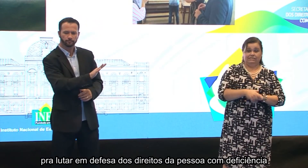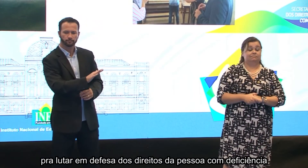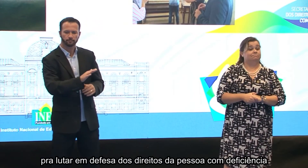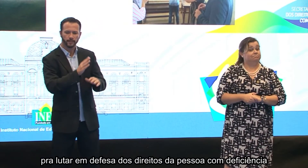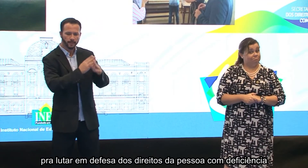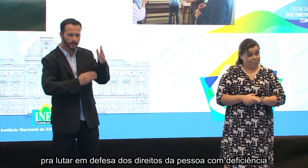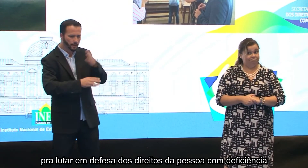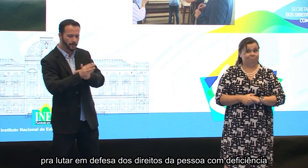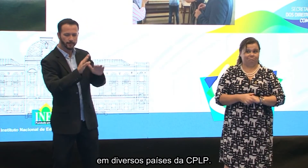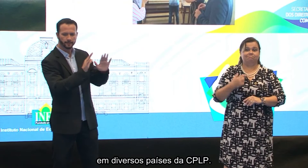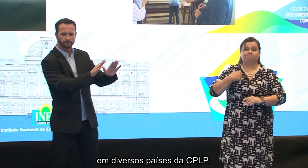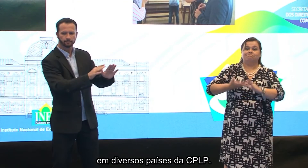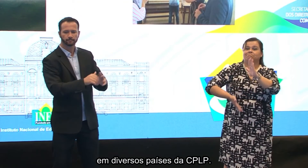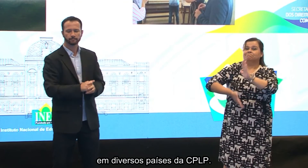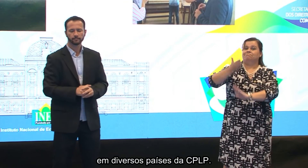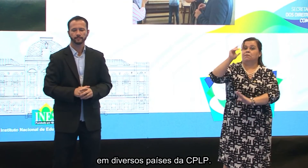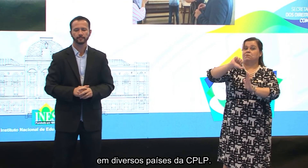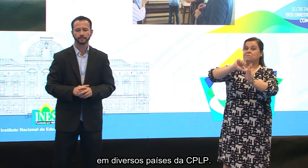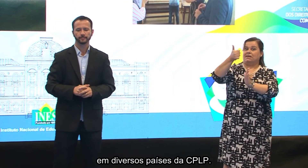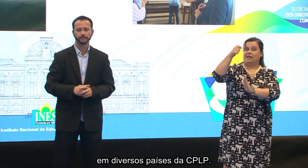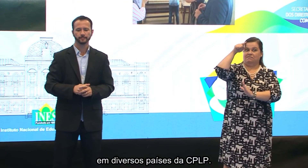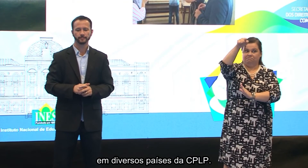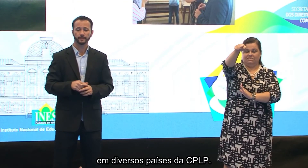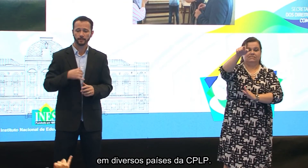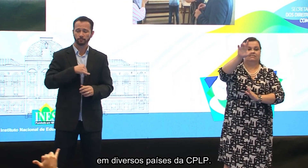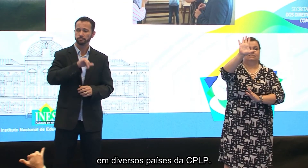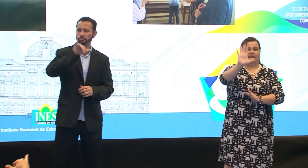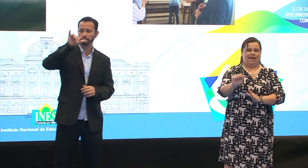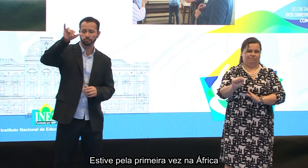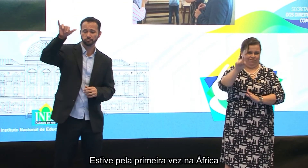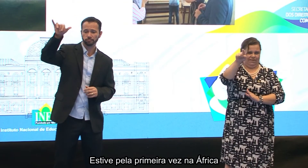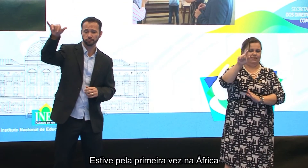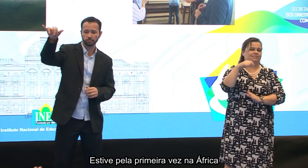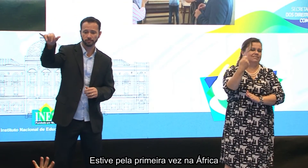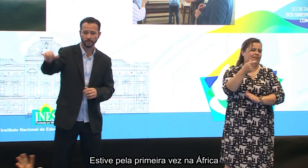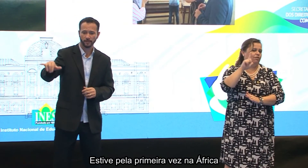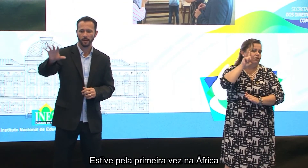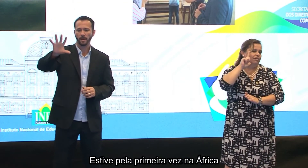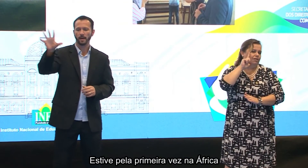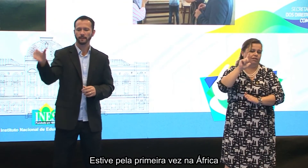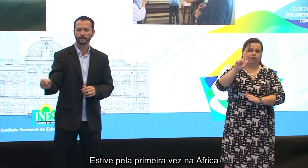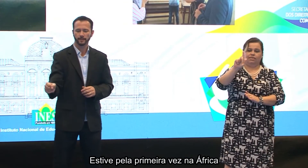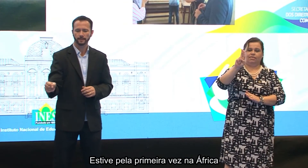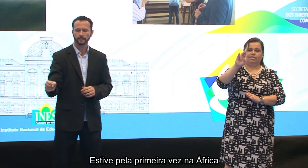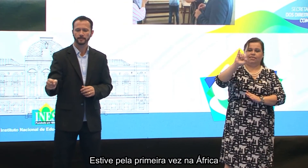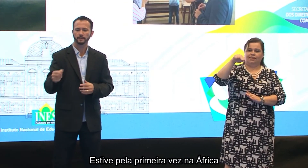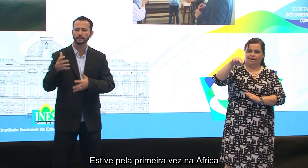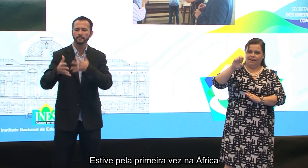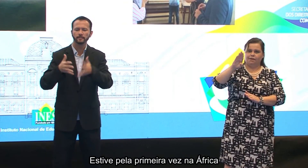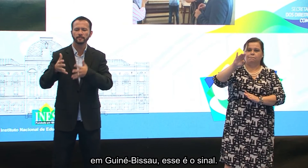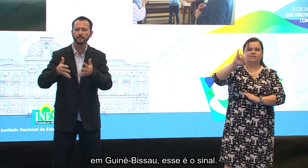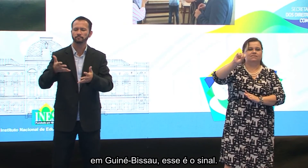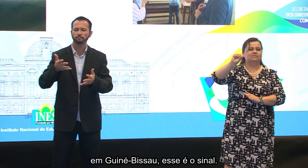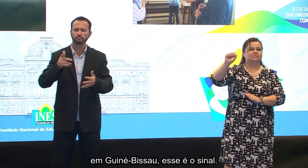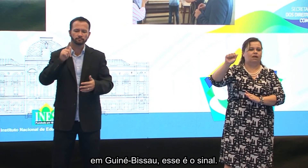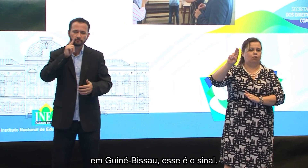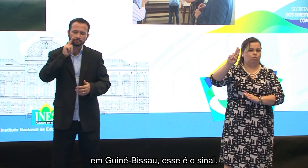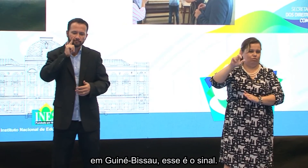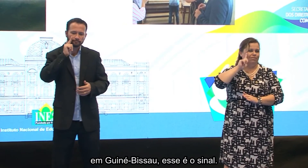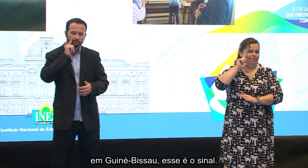pessoa com deficiência em diversos países, da CPLP. Então, eu estive pela primeira vez na África, em Guiné-Bissau,